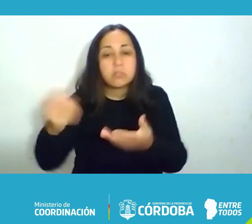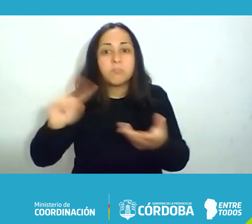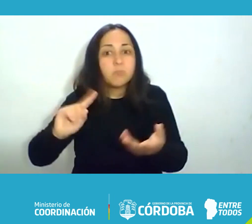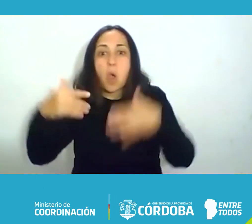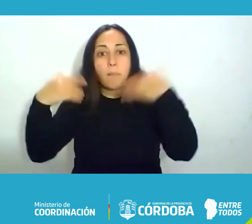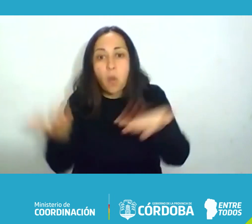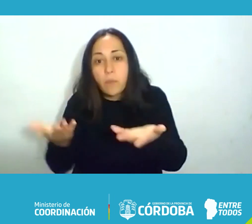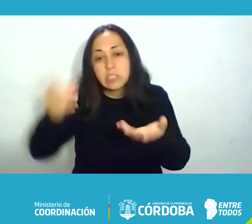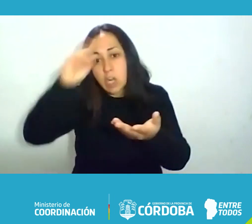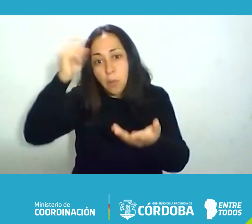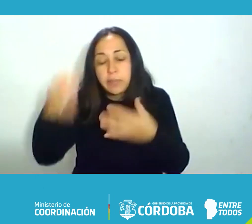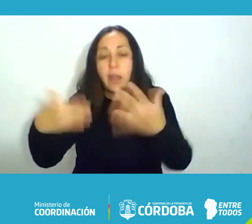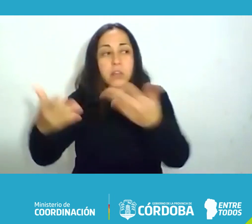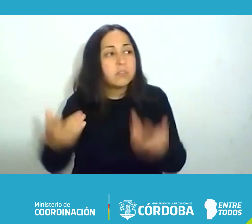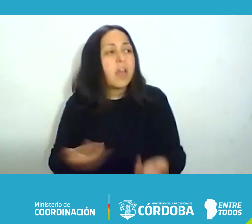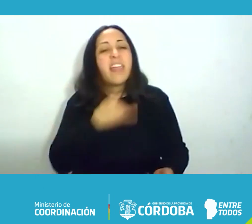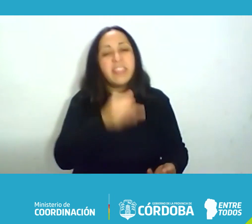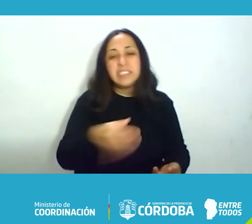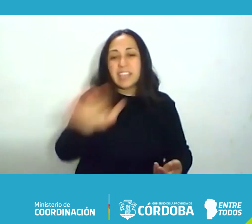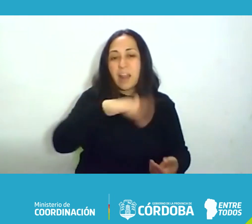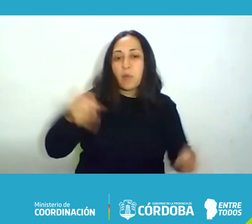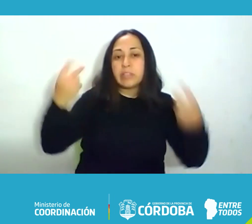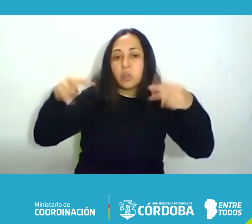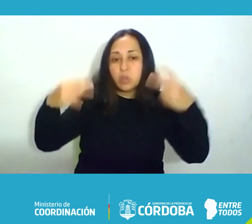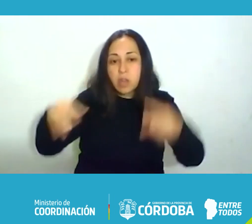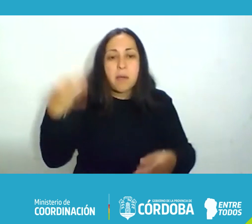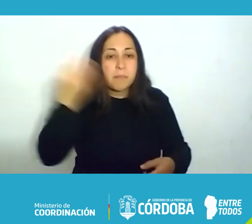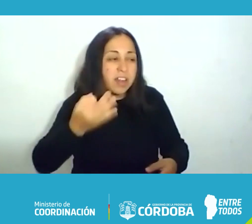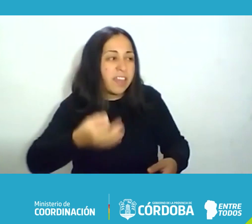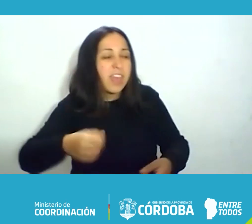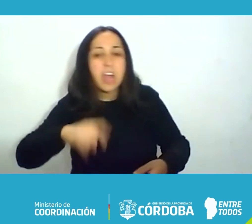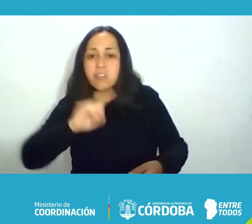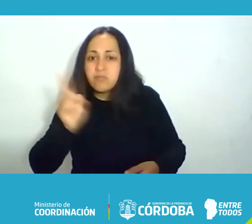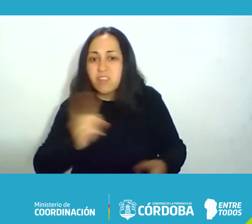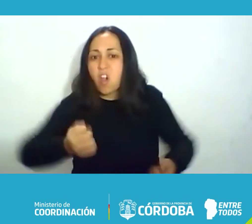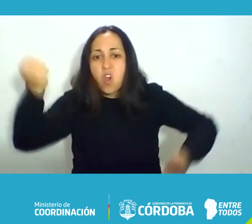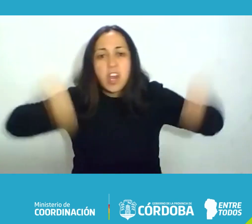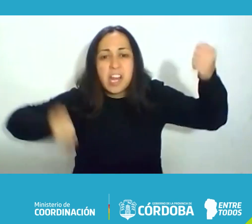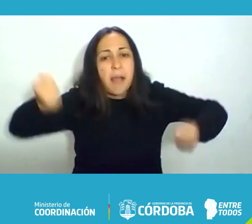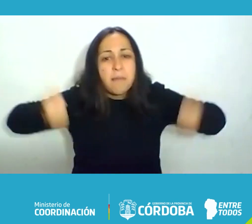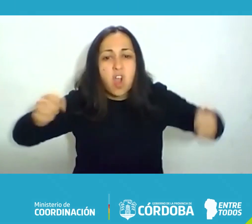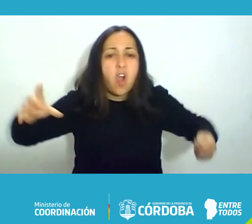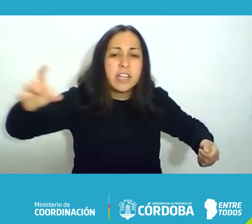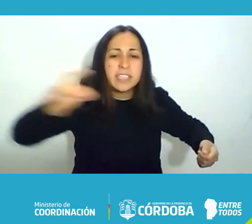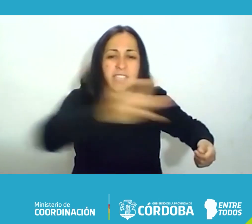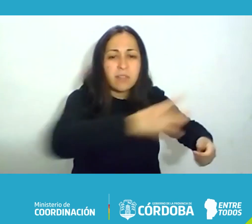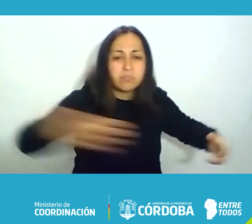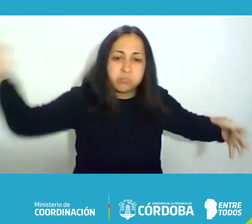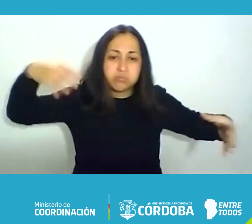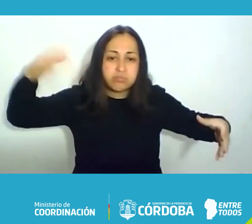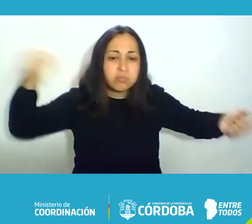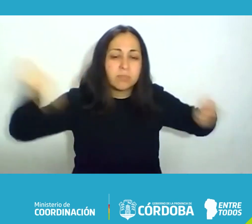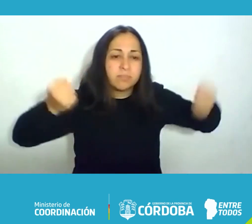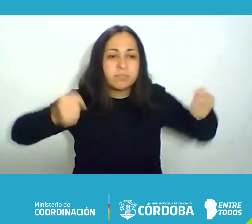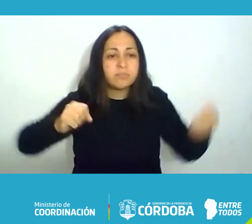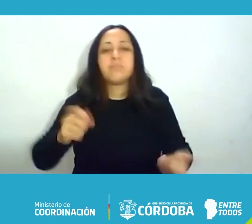local. Se sigue diciendo a la población que es para turismo, aunque en realidad es que pasaría en camiones y trenes de carga, afectando la salud de la población y